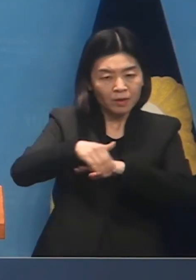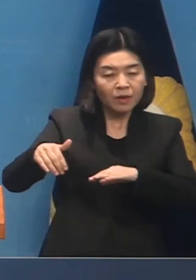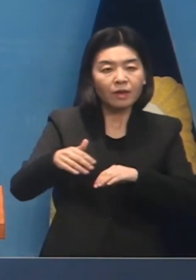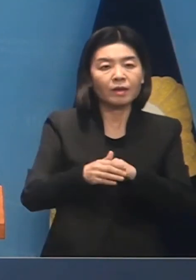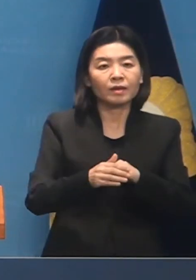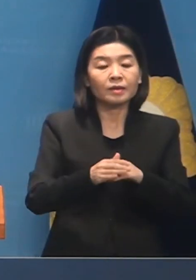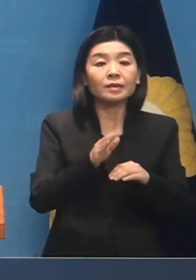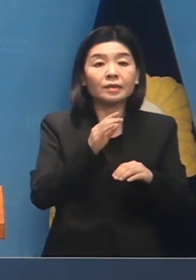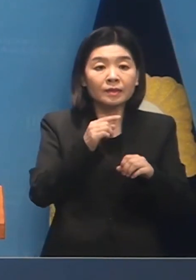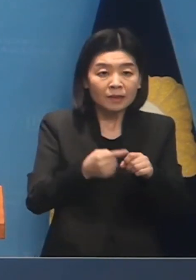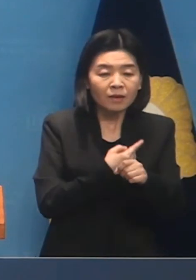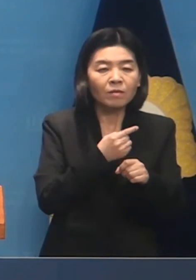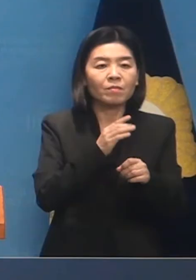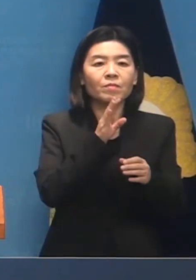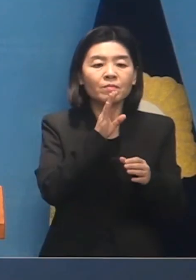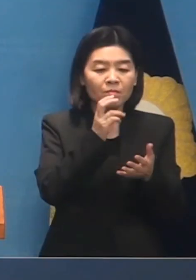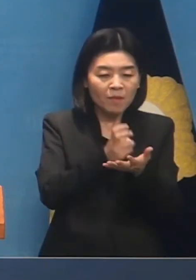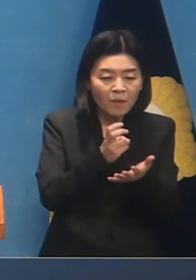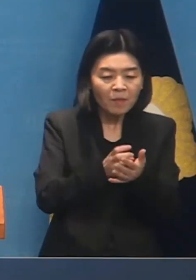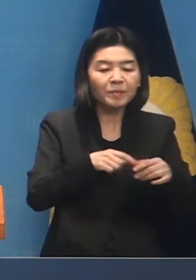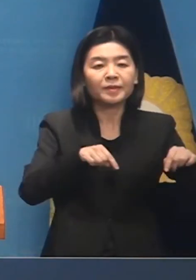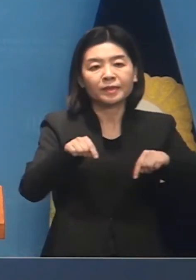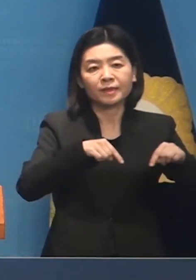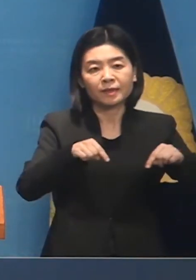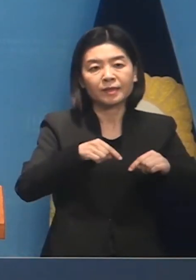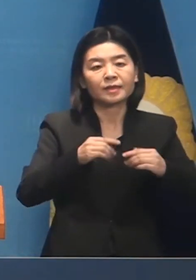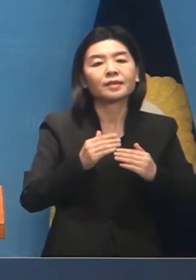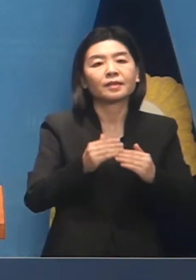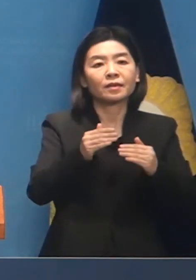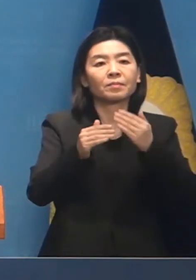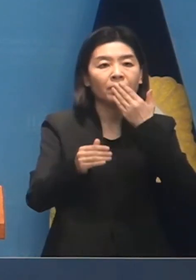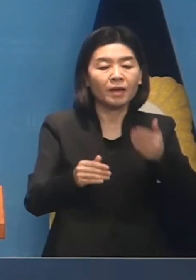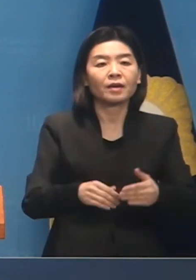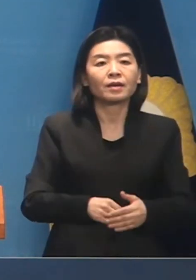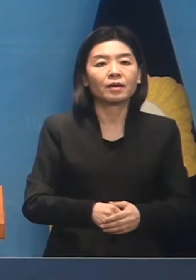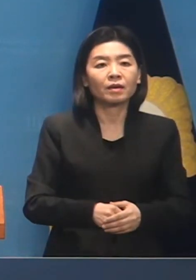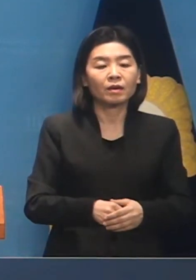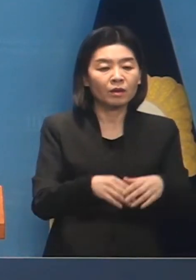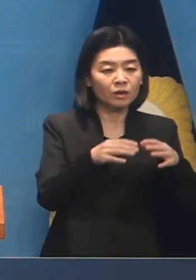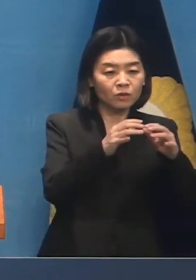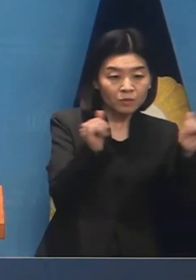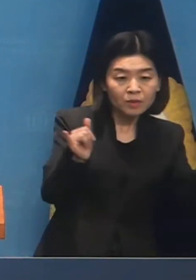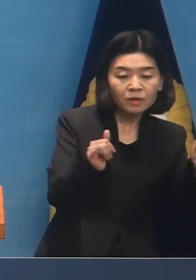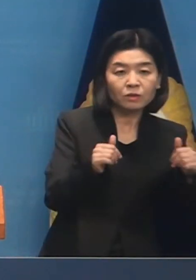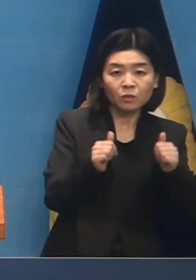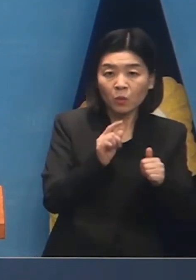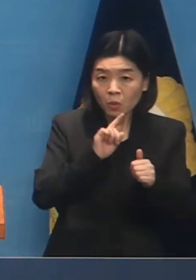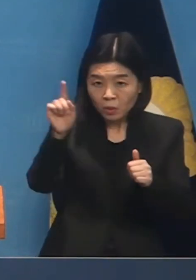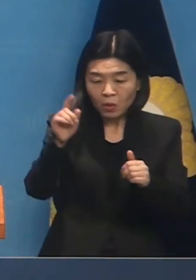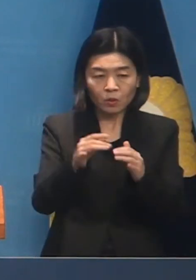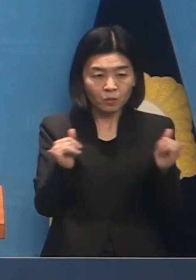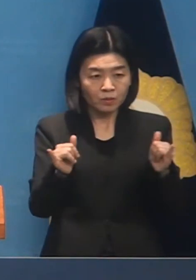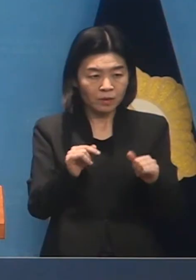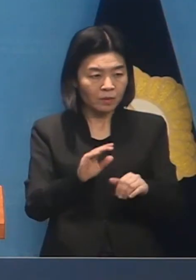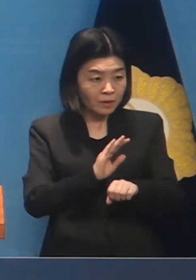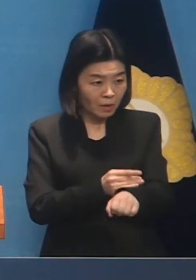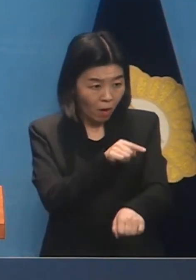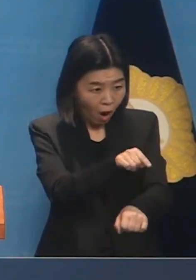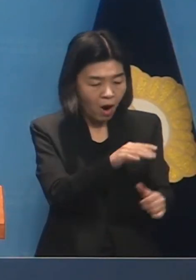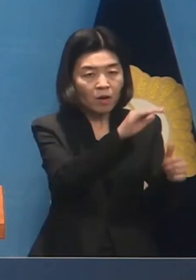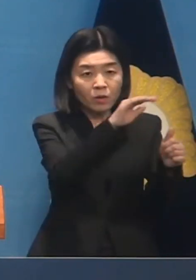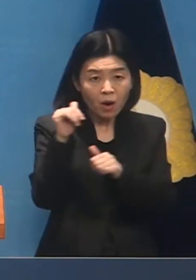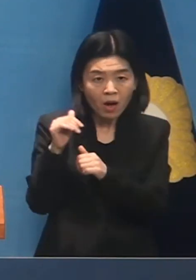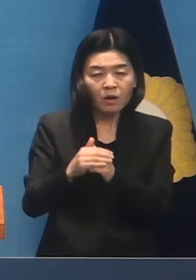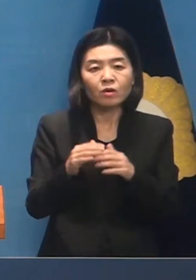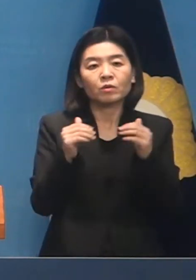통해 실질적인 법치 행정을 도연하겠습니다. 국민소송, 국민소환, 국민발안